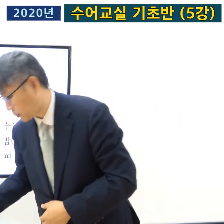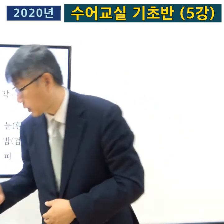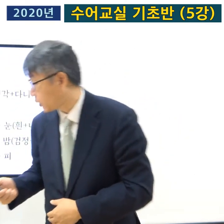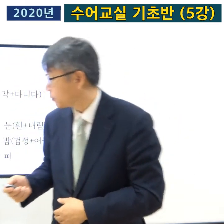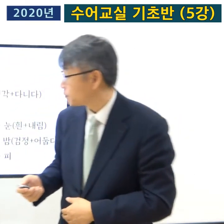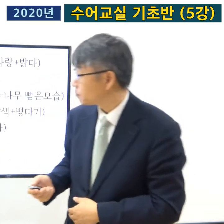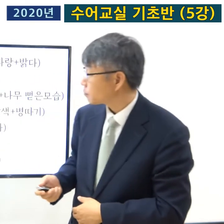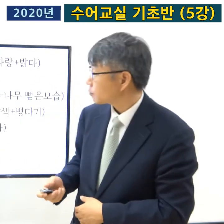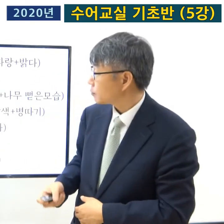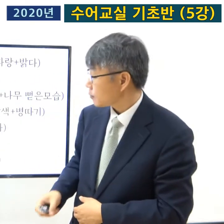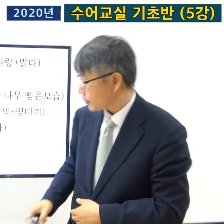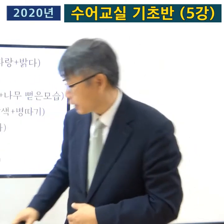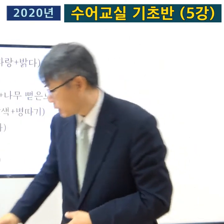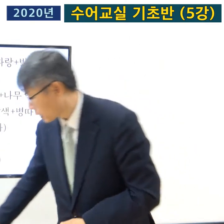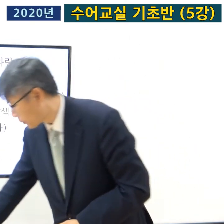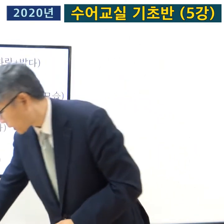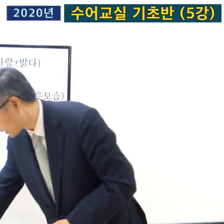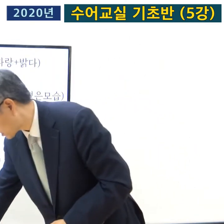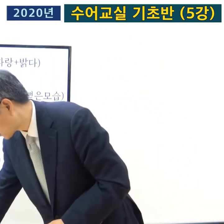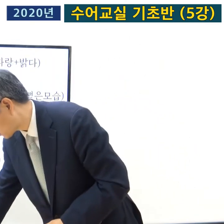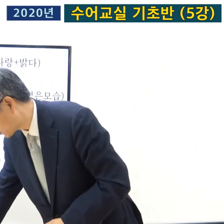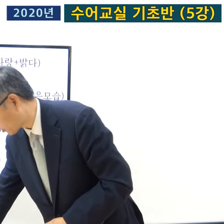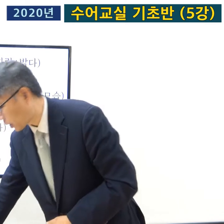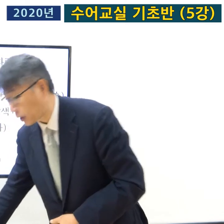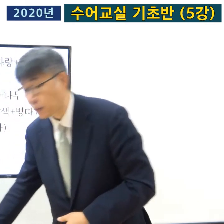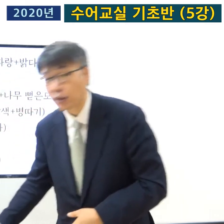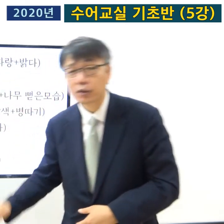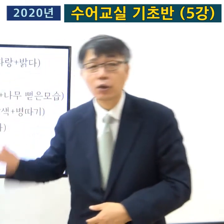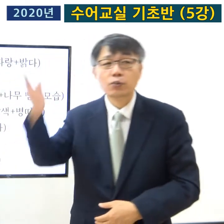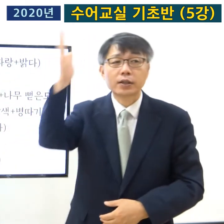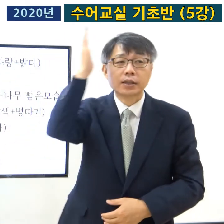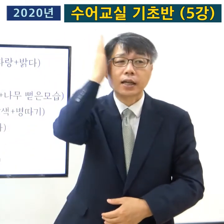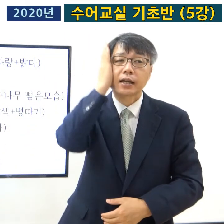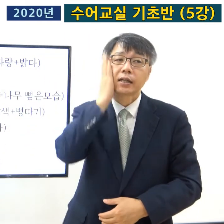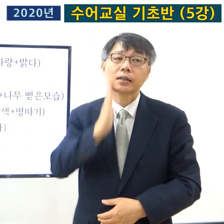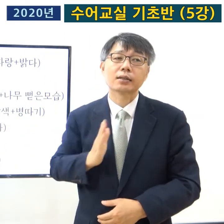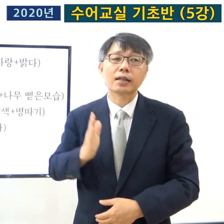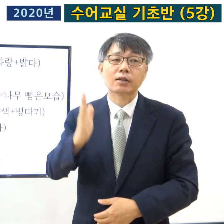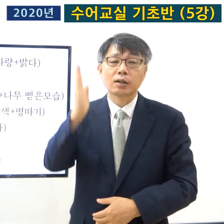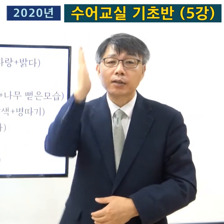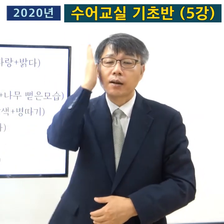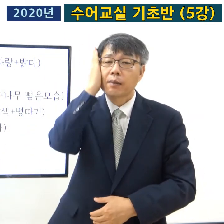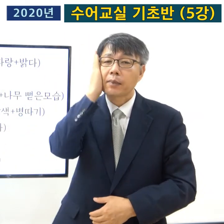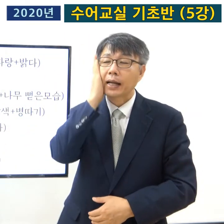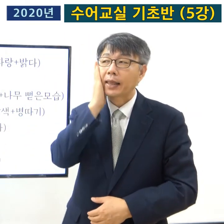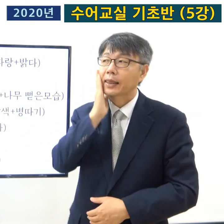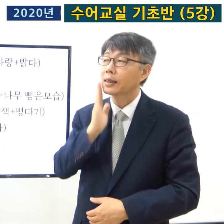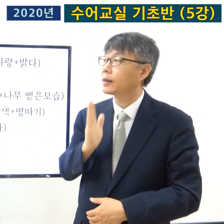좋겠습니다. 그 다음 파란색은 어떻게 하냐면 위에서 이렇게 내리는 겁니다.